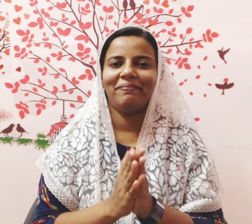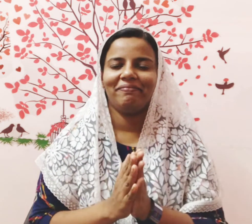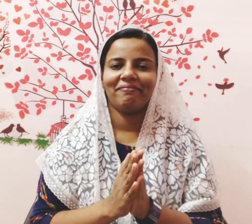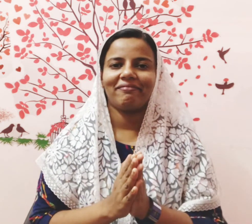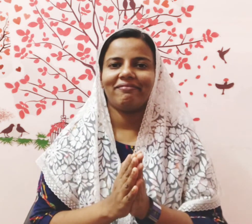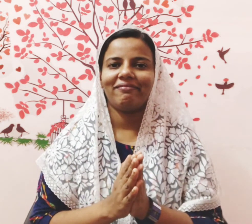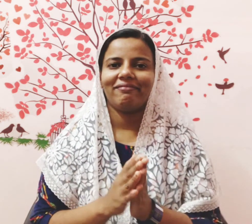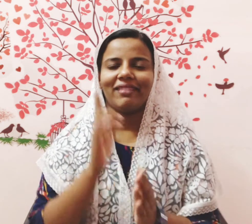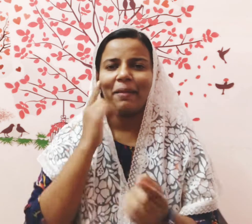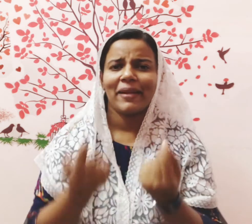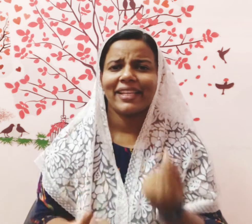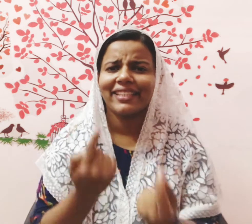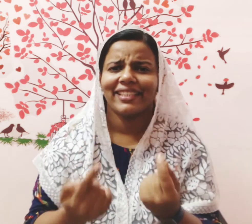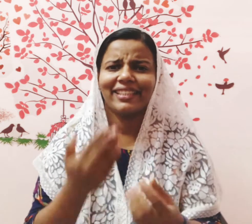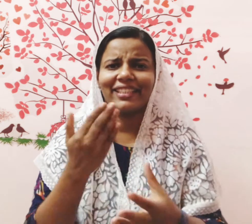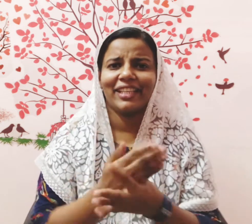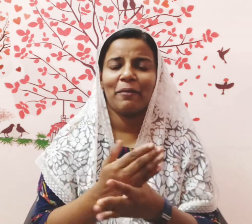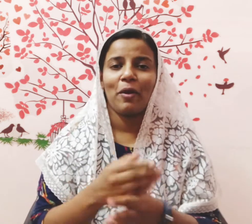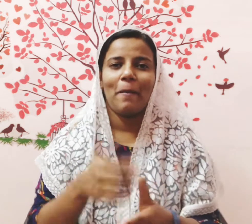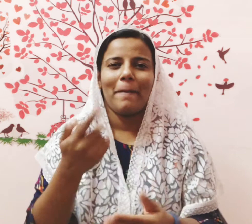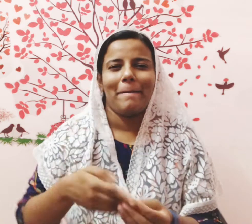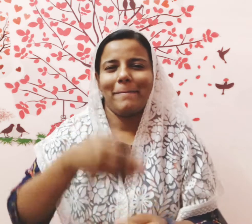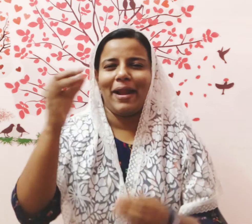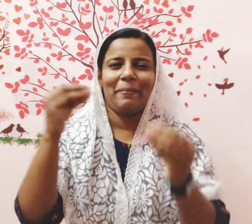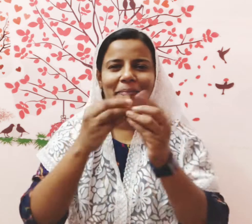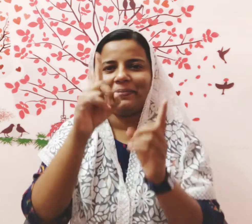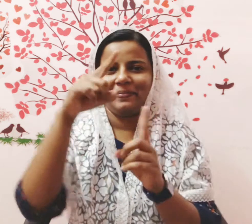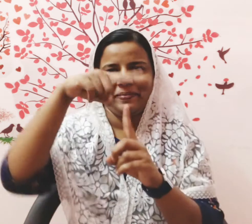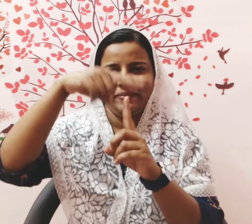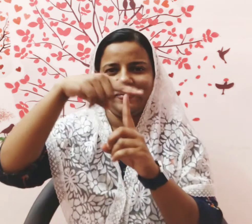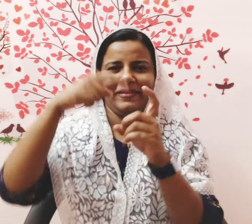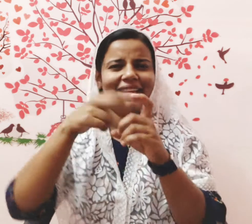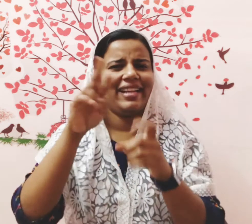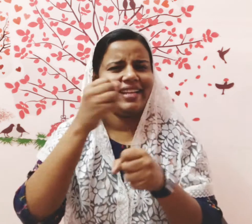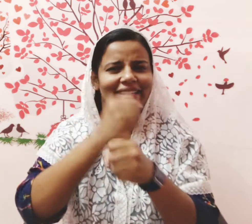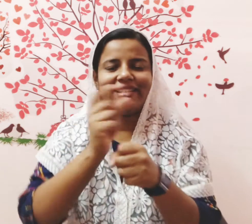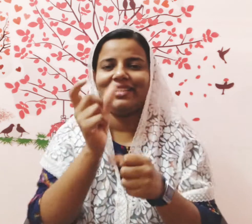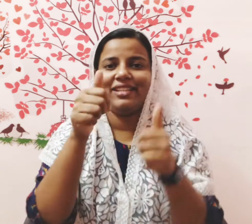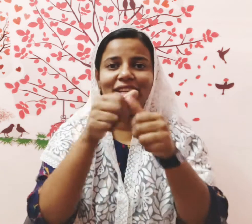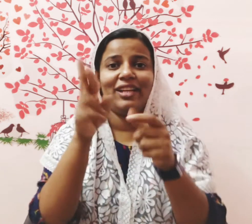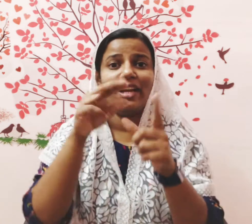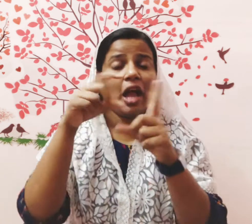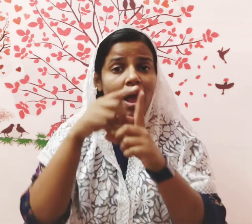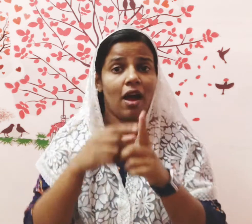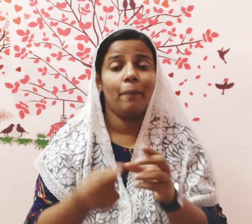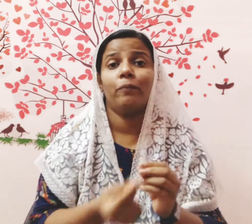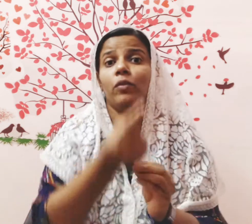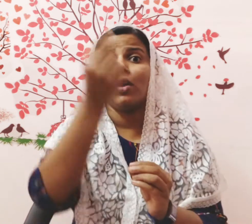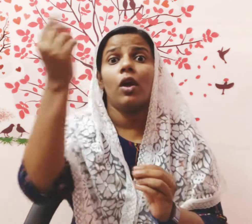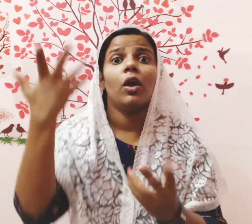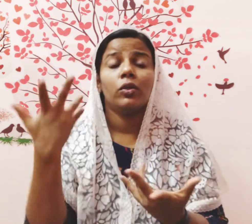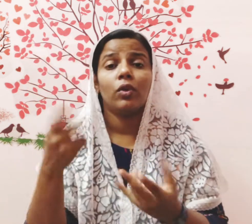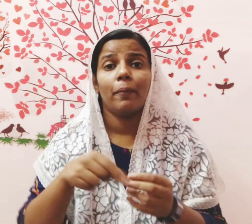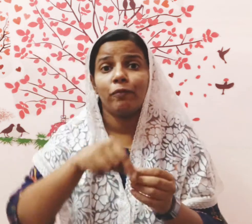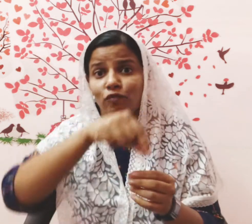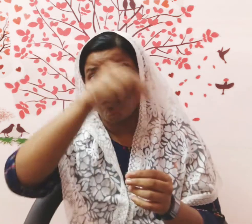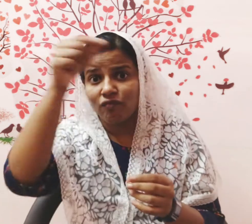ഇപ്പം നമുക്ക് കൃഷി ചെയ്യുമ്പോൾ നമുക്കറിയാം, പടവലവും പാവലും പയറും ഒക്കെ വെക്കുമ്പോൾ ആ വള്ളിയിലല്ല ആമേൻ അതിൻ്റെ ഫലമുണ്ടാകുന്നു. പിന്നെയോ